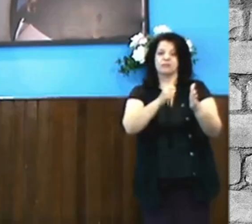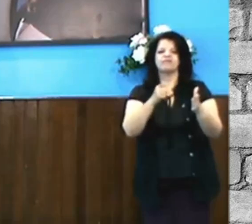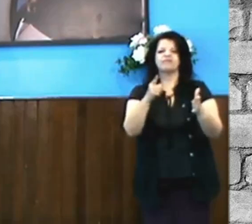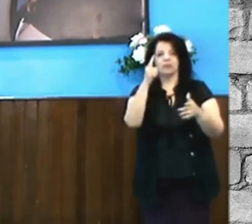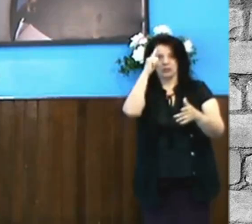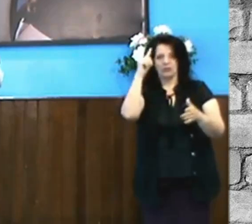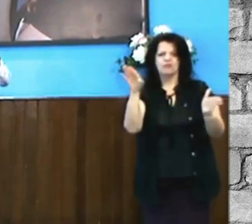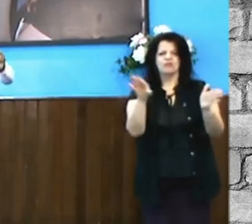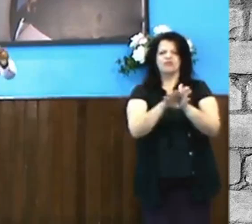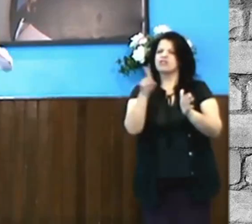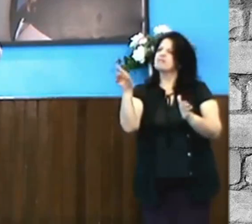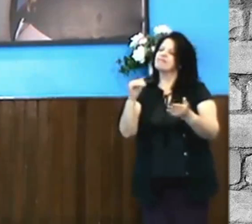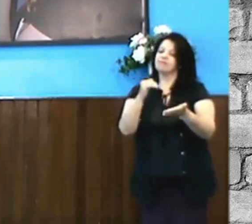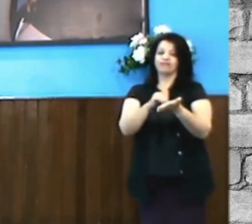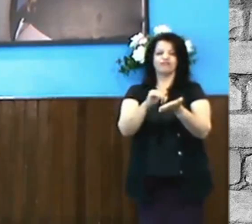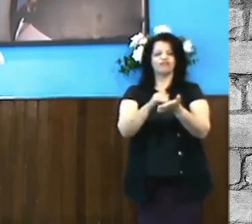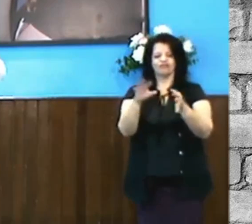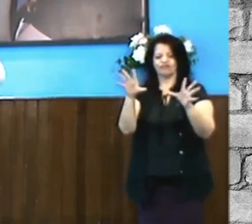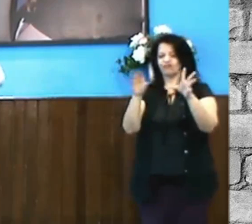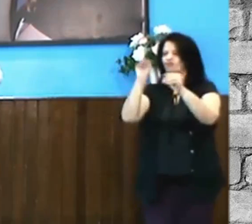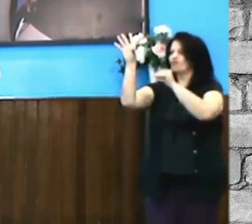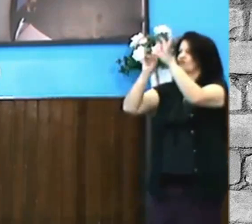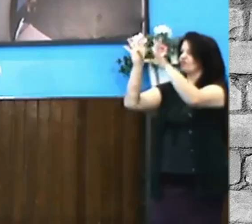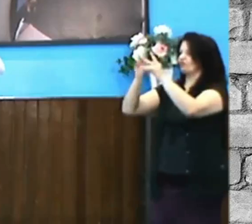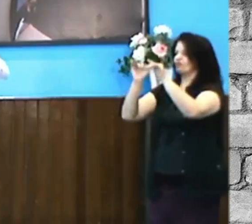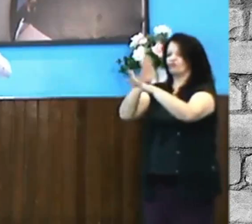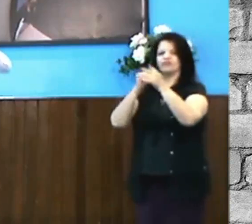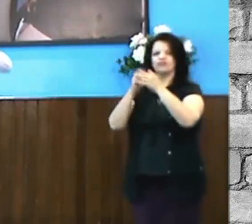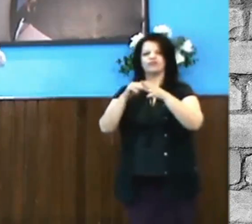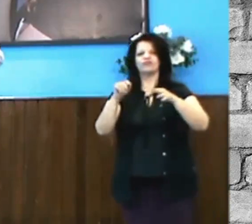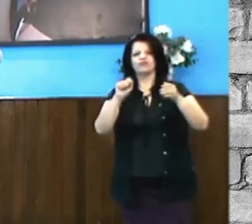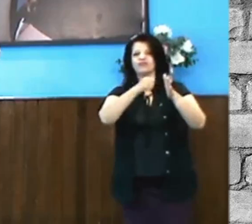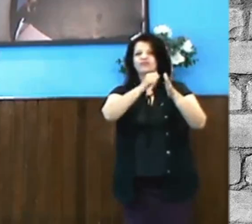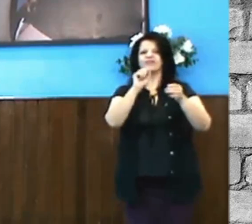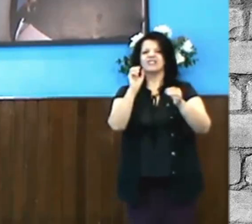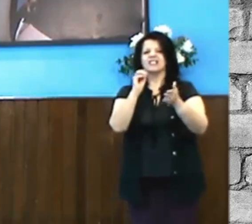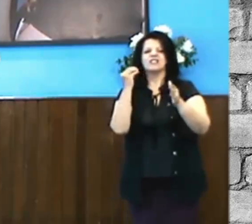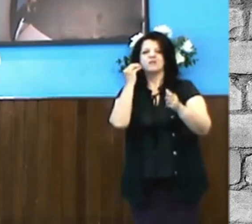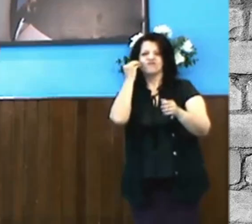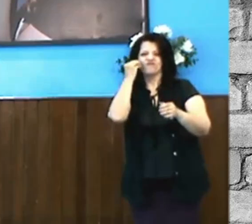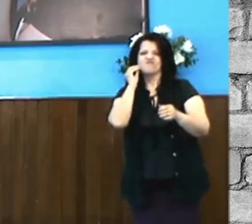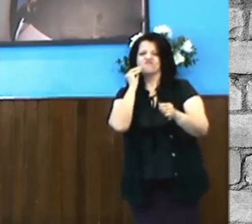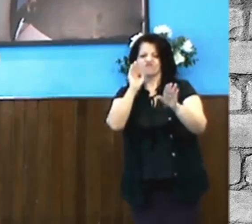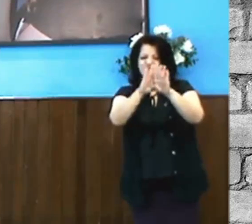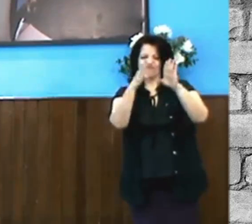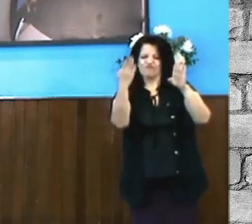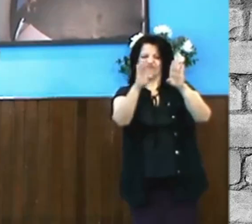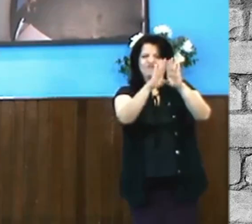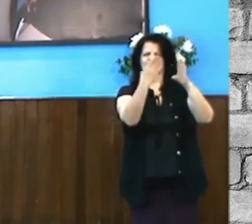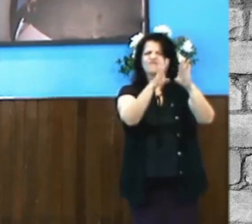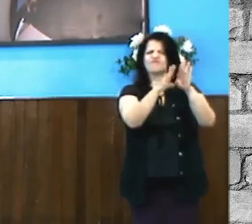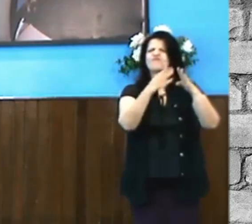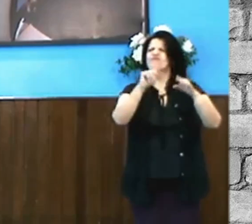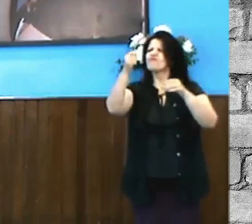eu, viemos ao escritório, pegamos todas as chaves e começamos a experimentar cada uma daquelas chaves em todas as